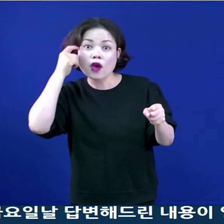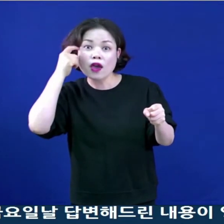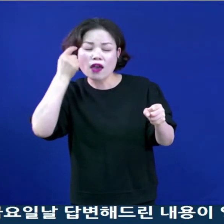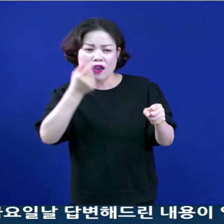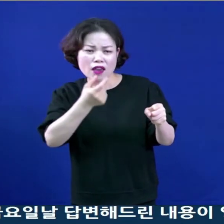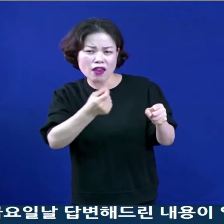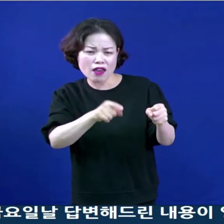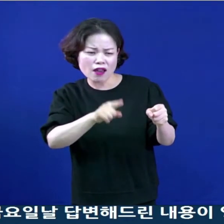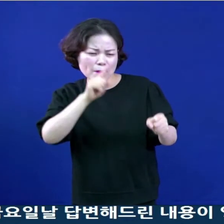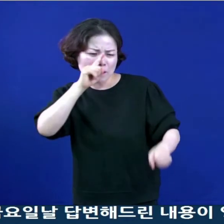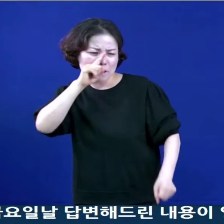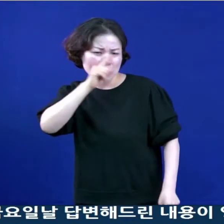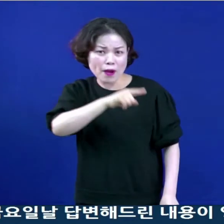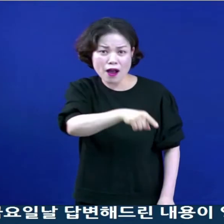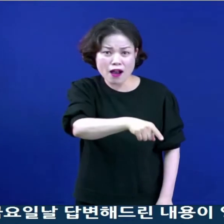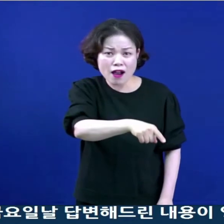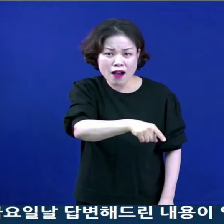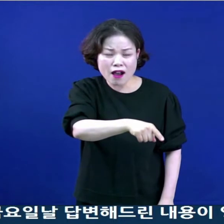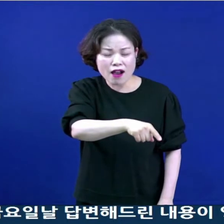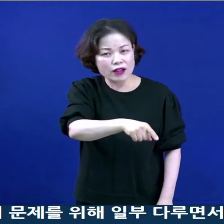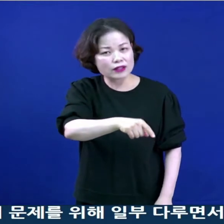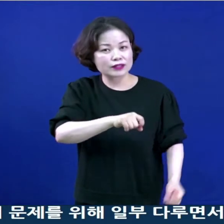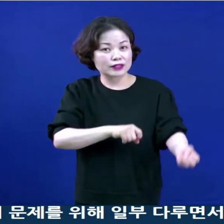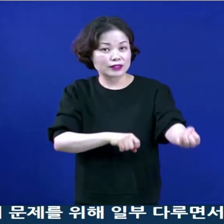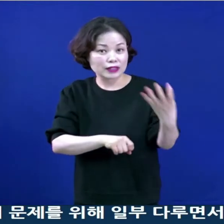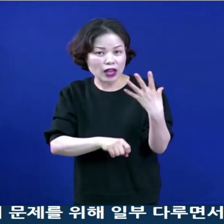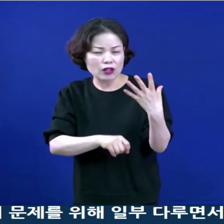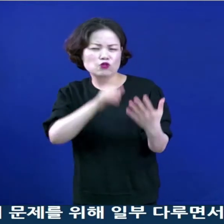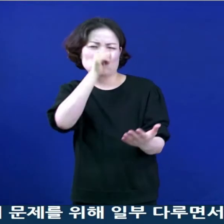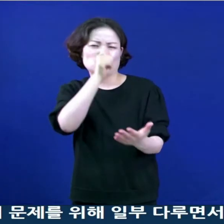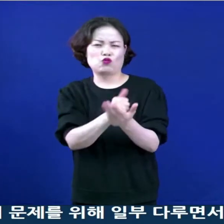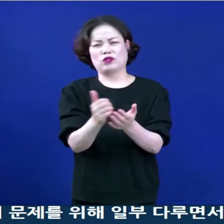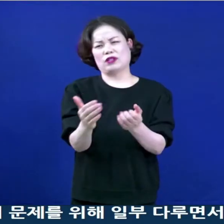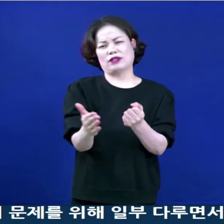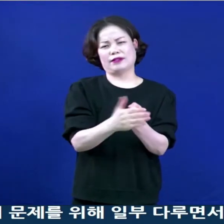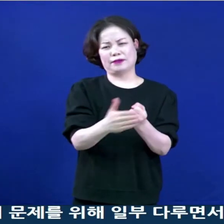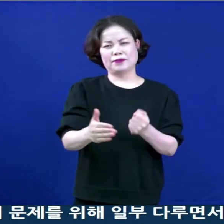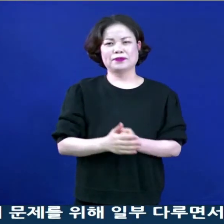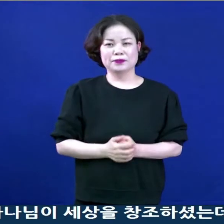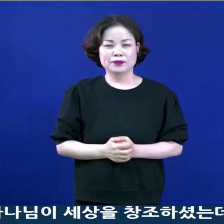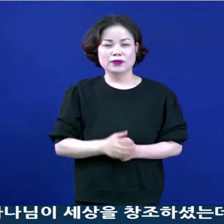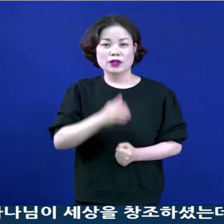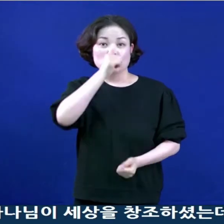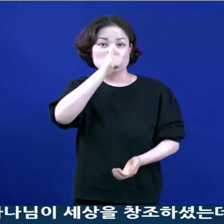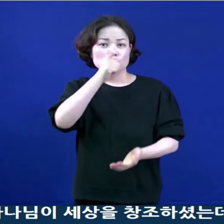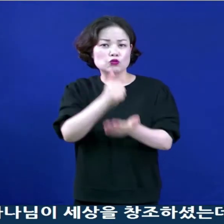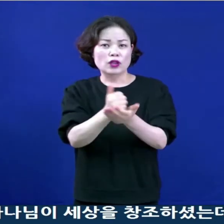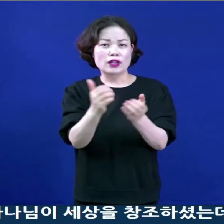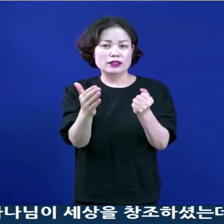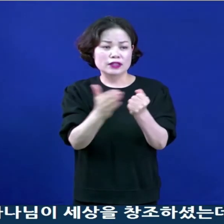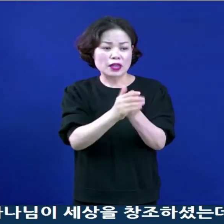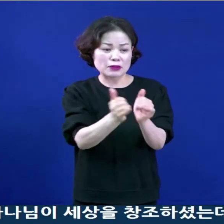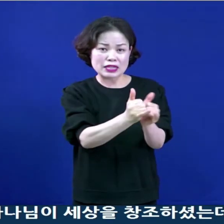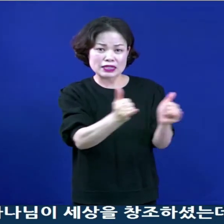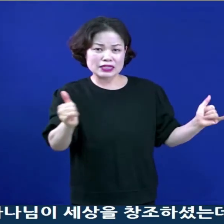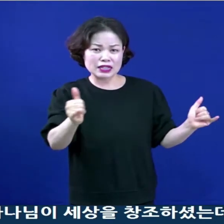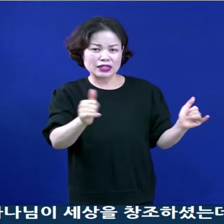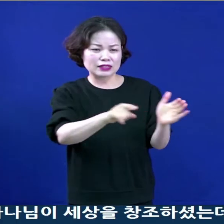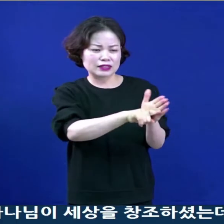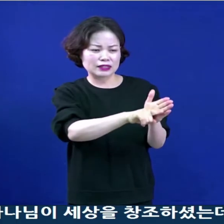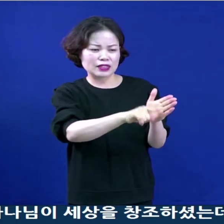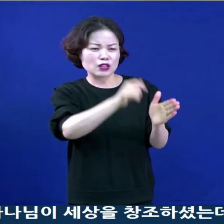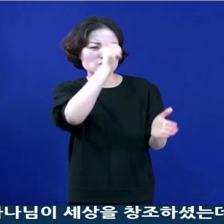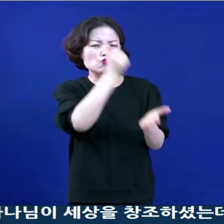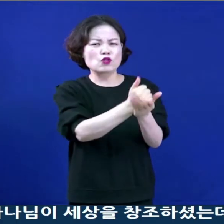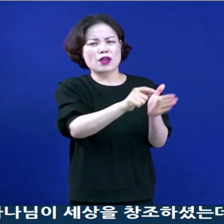이렇게 악합니까? 답은 죄 때문입니다. 죄 때문에 인간이 타락했기